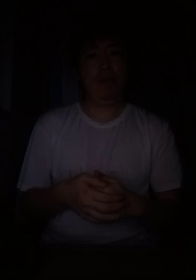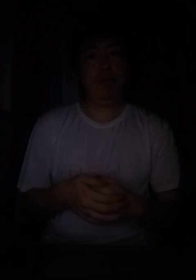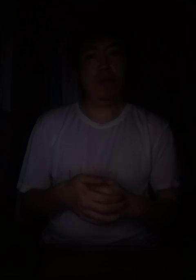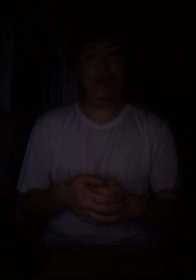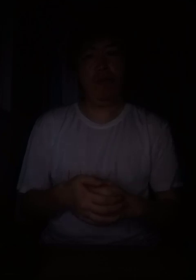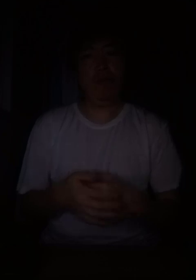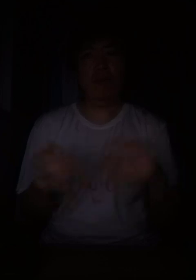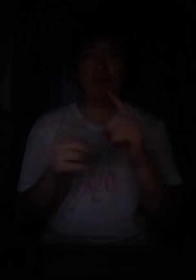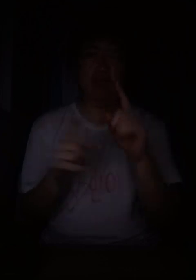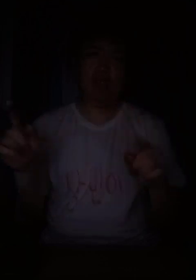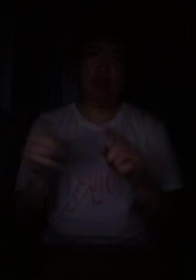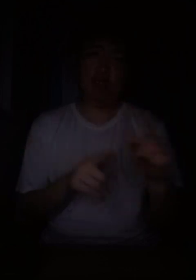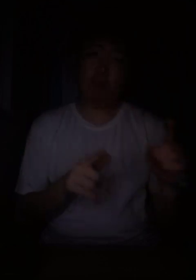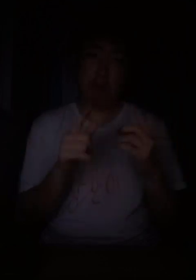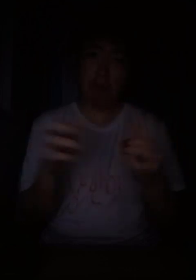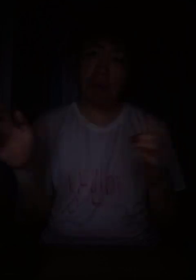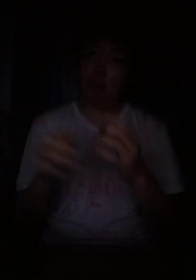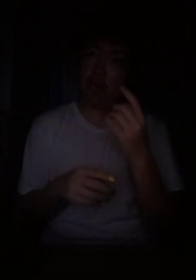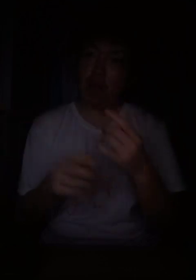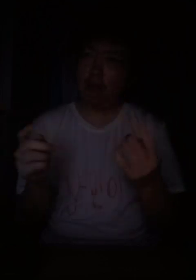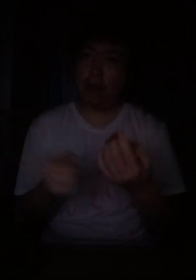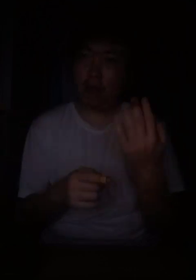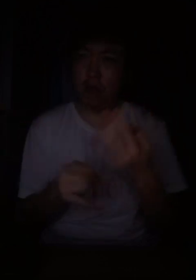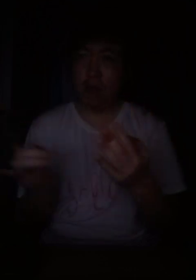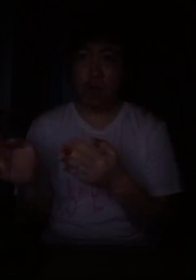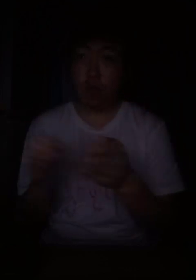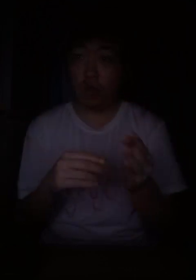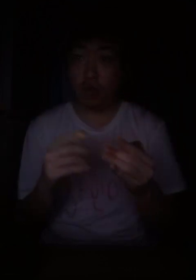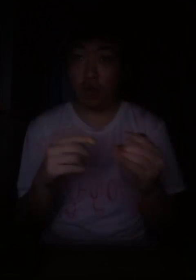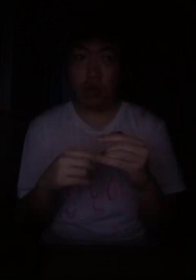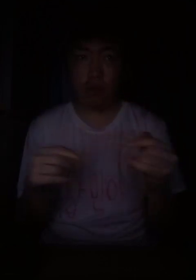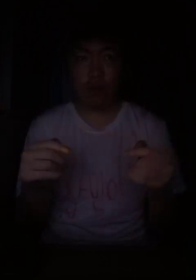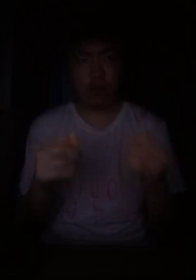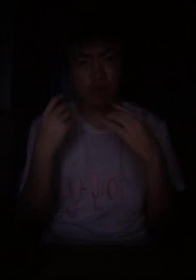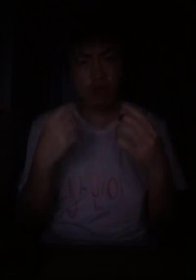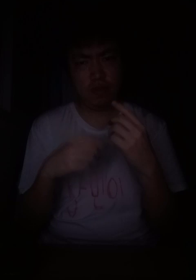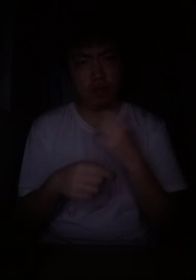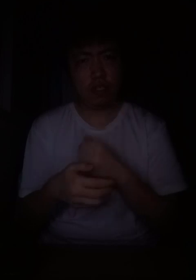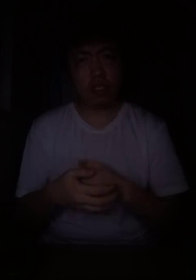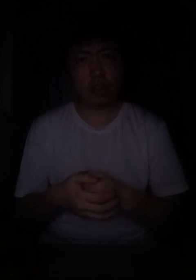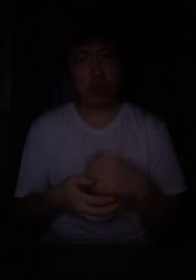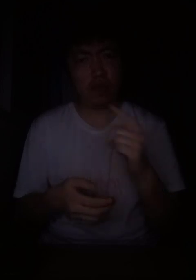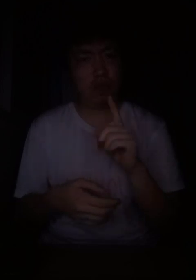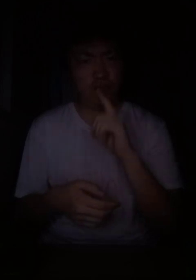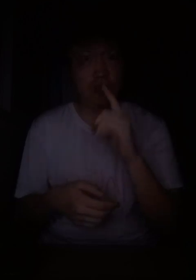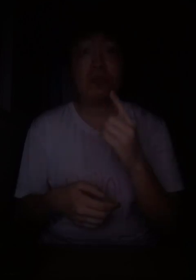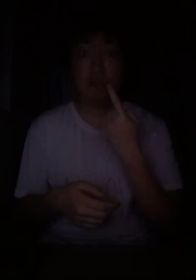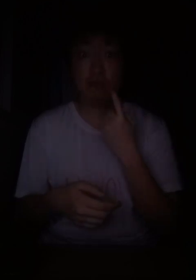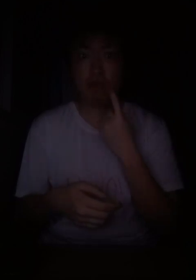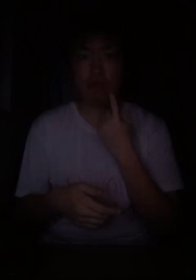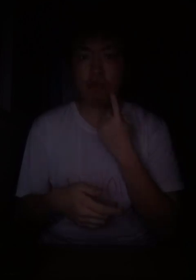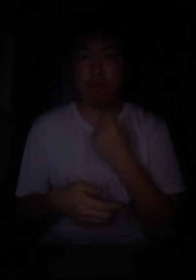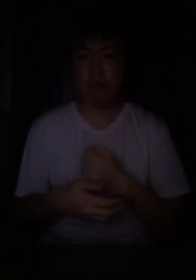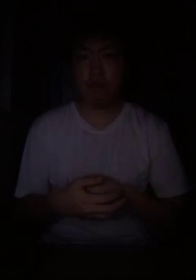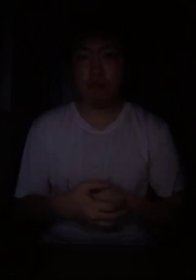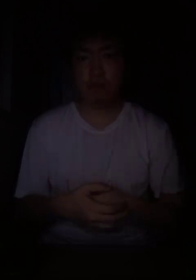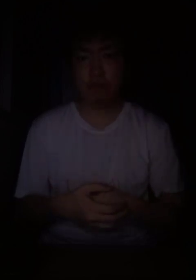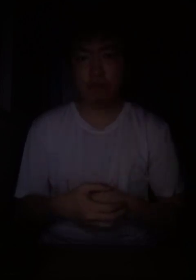또 하나의 훈련법을 보여주겠다며 나이든 개를 다시 끌고 나오는데요. 대체 뭘 하려는 걸까요?